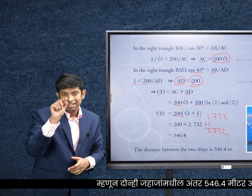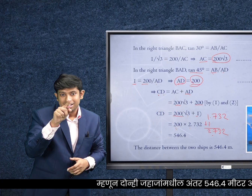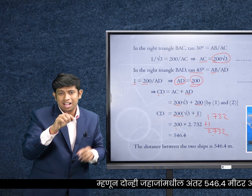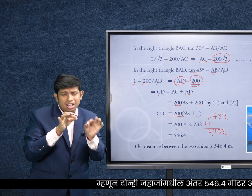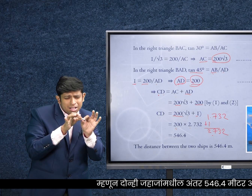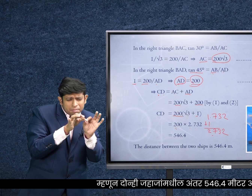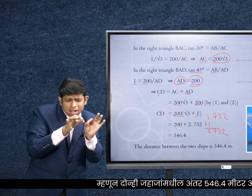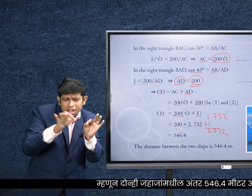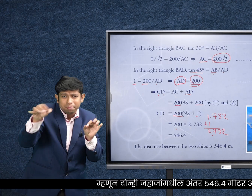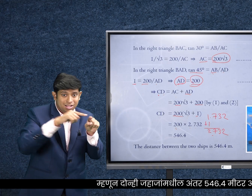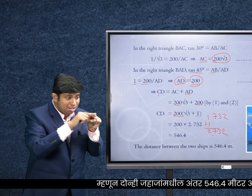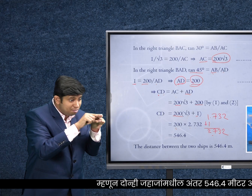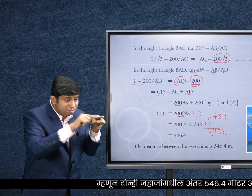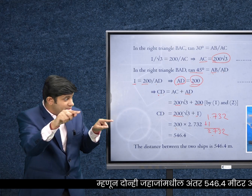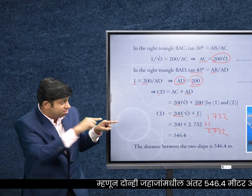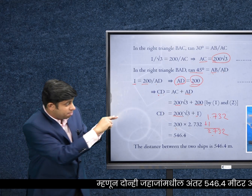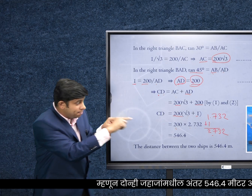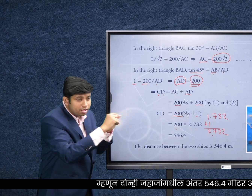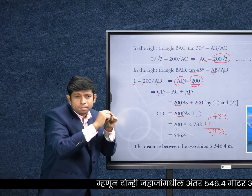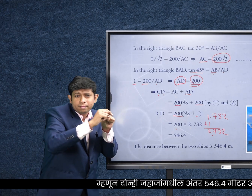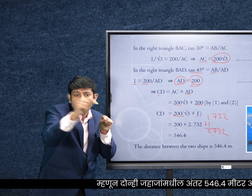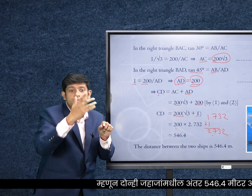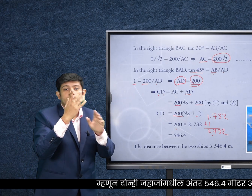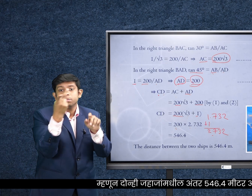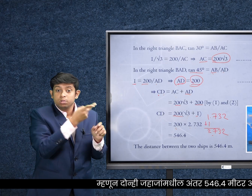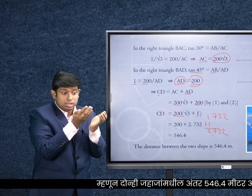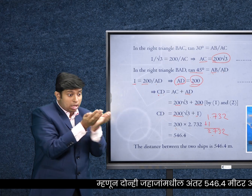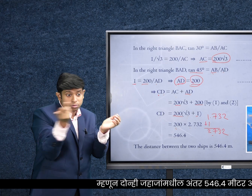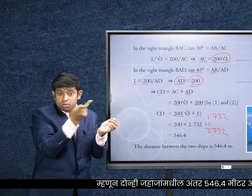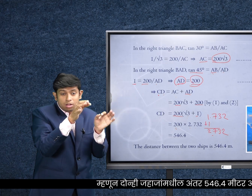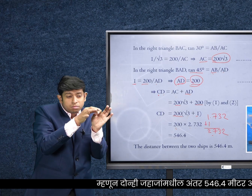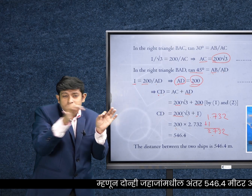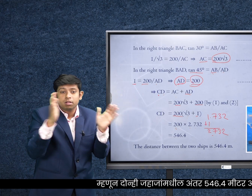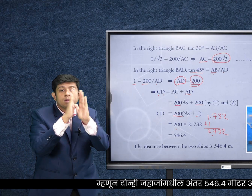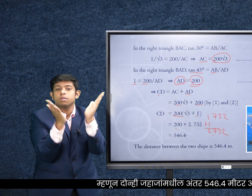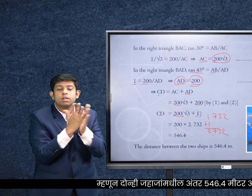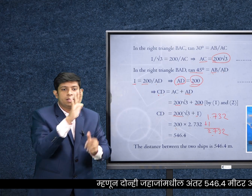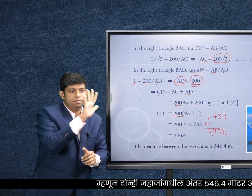म्हणून दोन्ही जहाजांमधील अंतर 546.4 मीटर आहे.